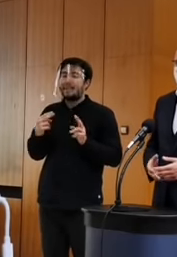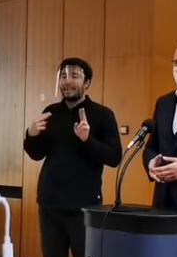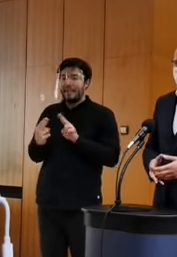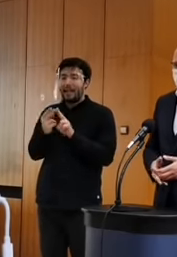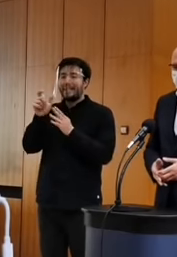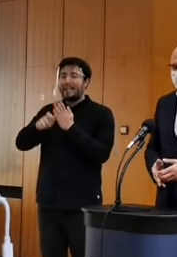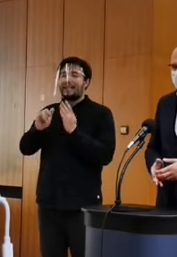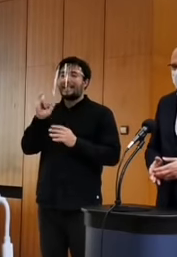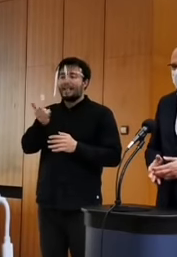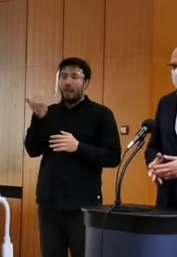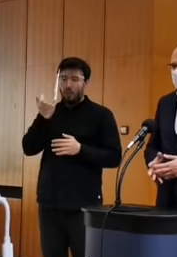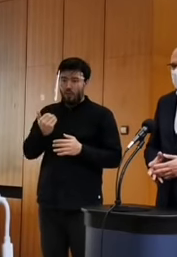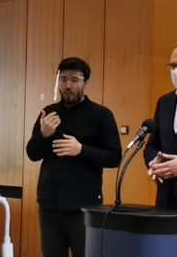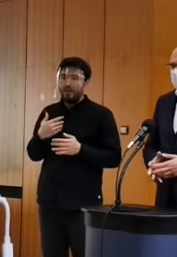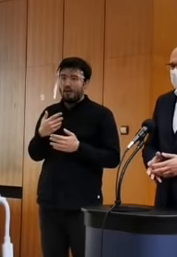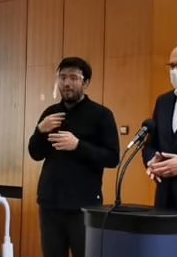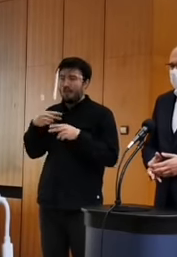sme sa bavili.